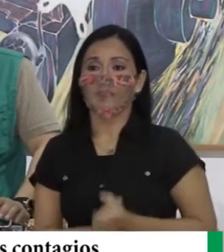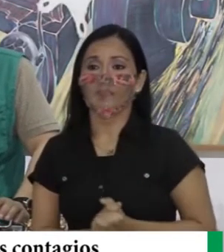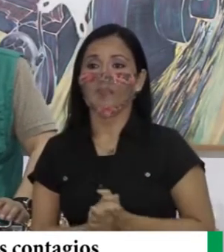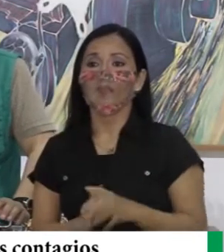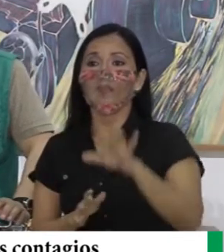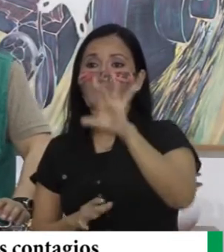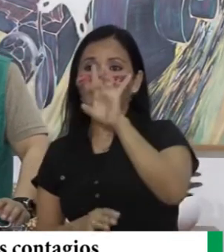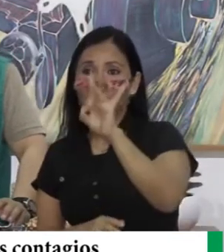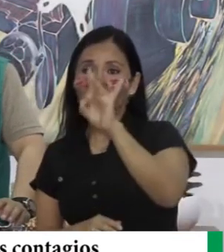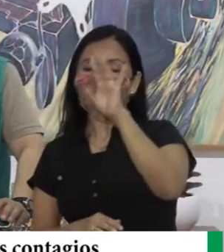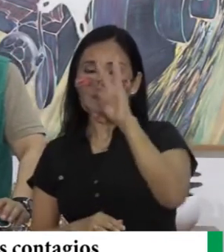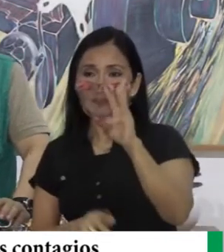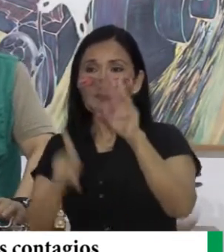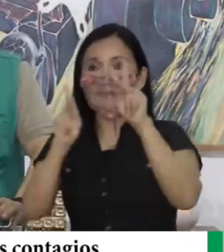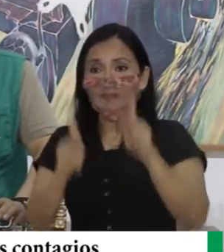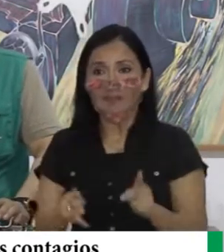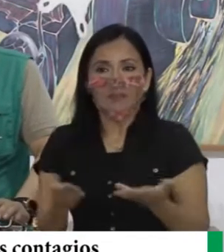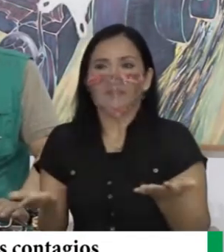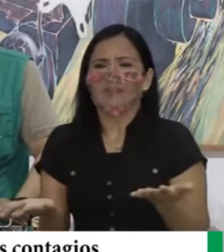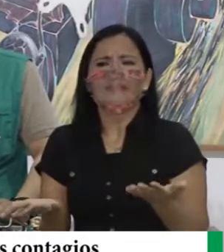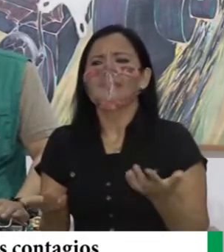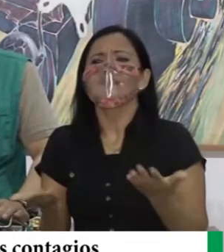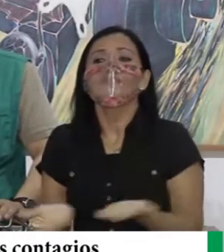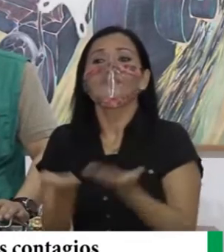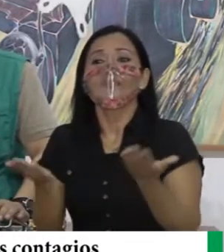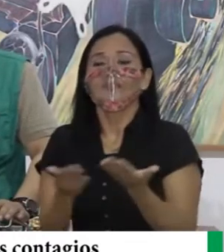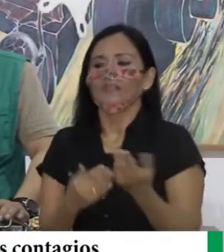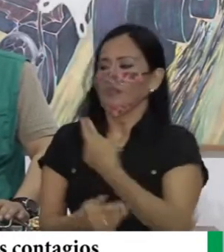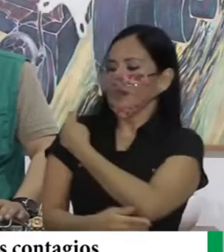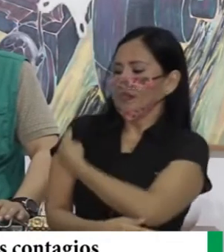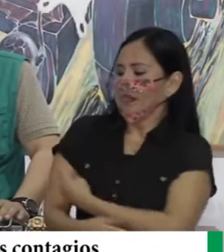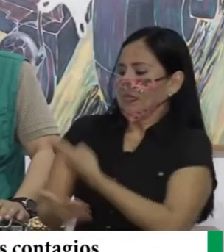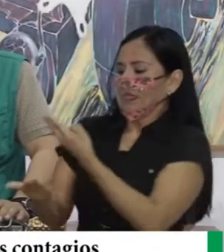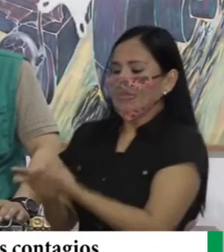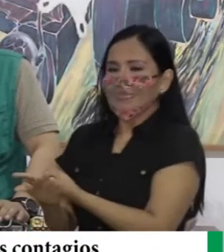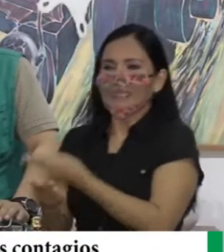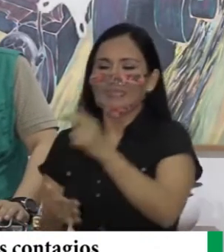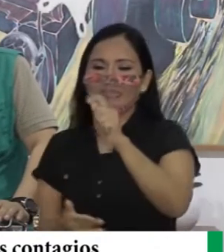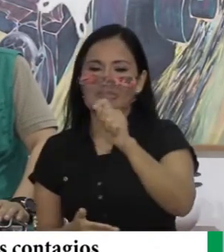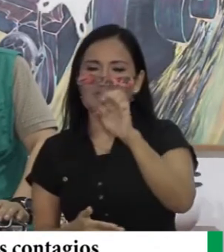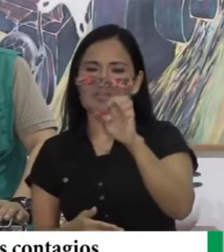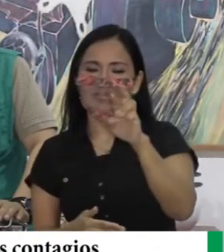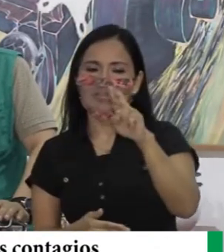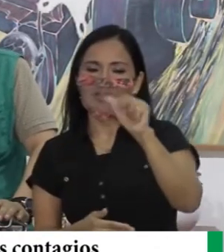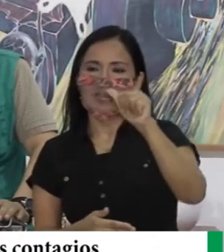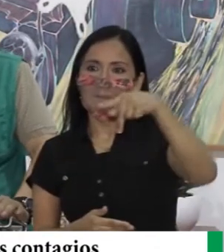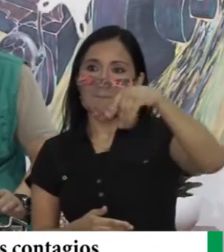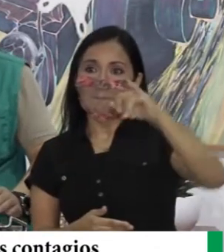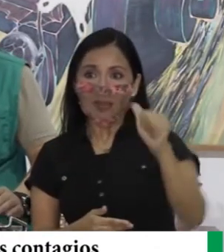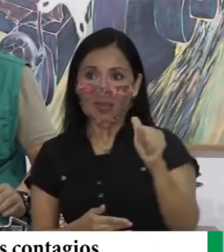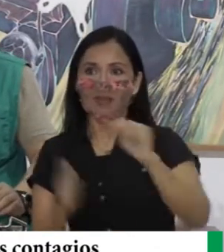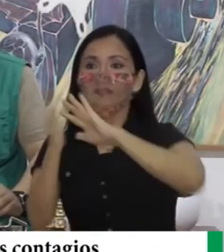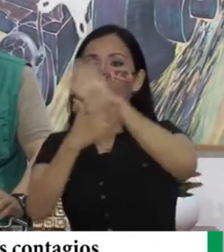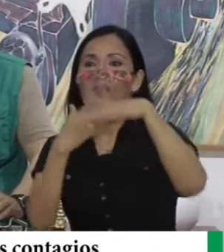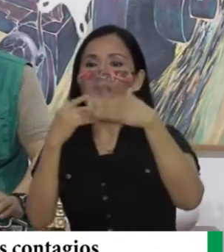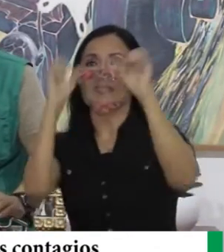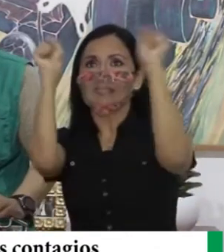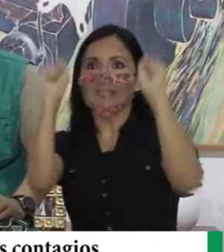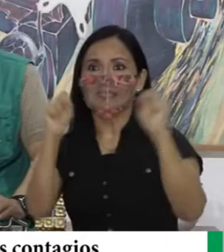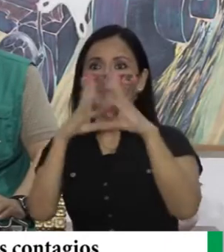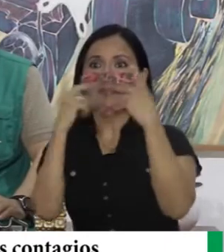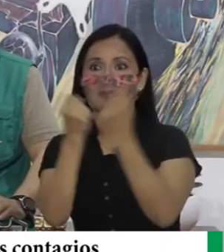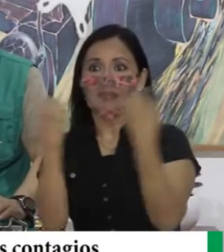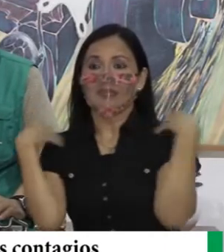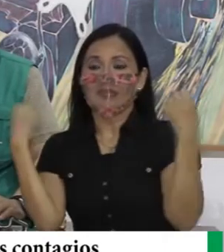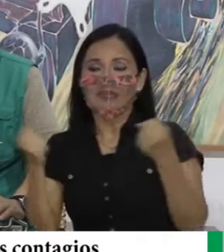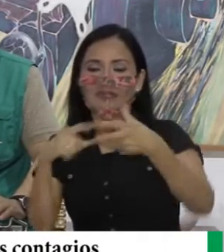86 personas se encuentran hoy registradas en las diferentes unidades de terapia intensiva del sistema departamental de salud